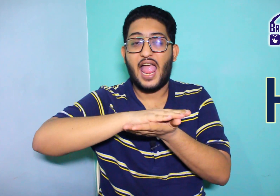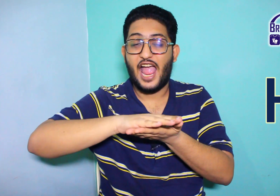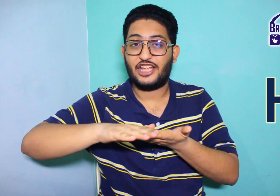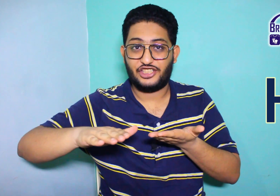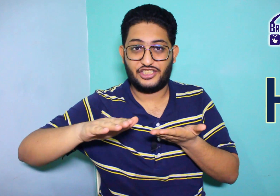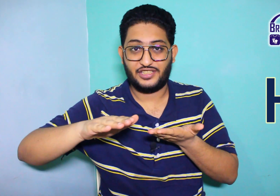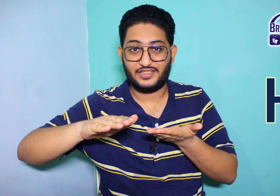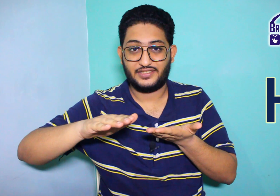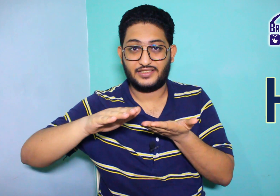एच